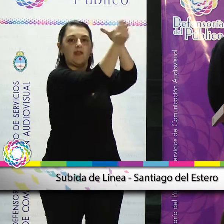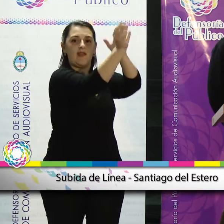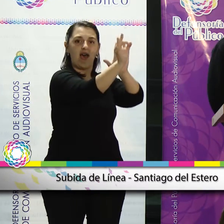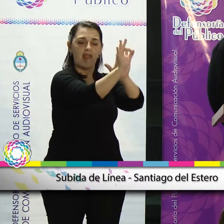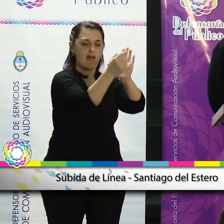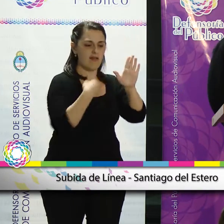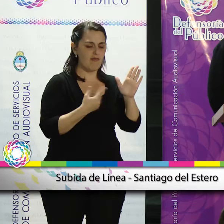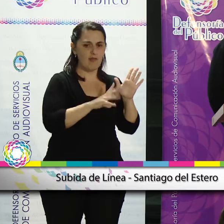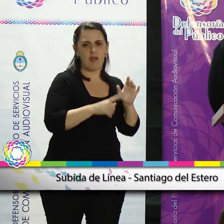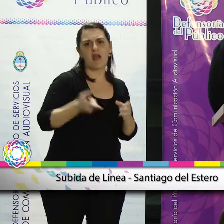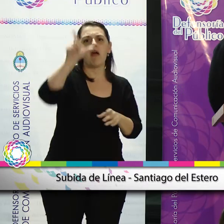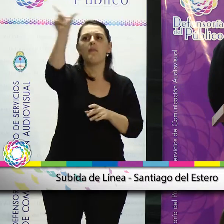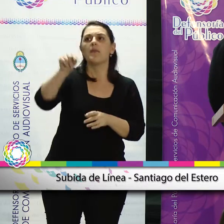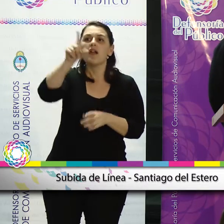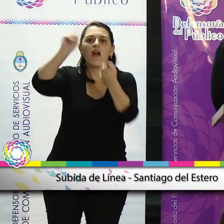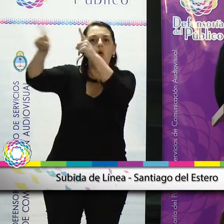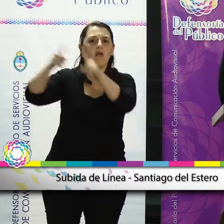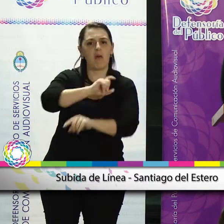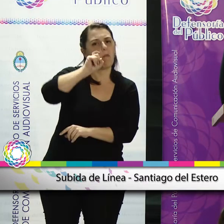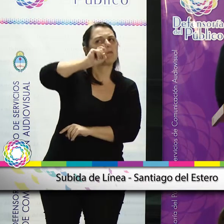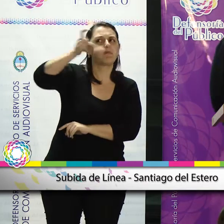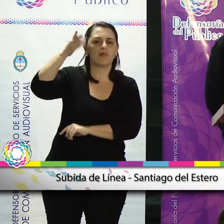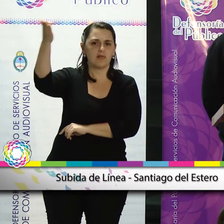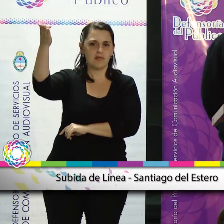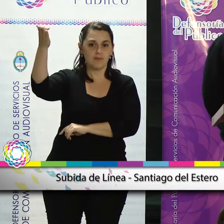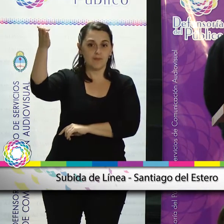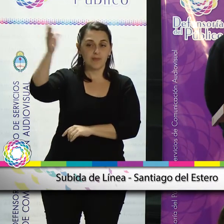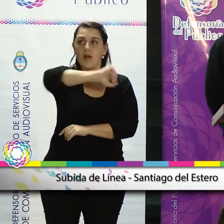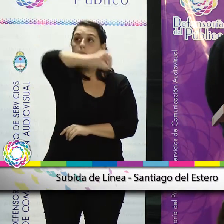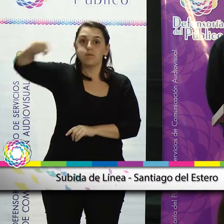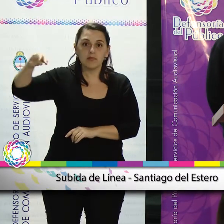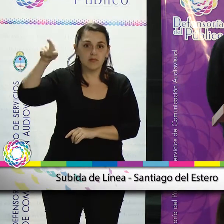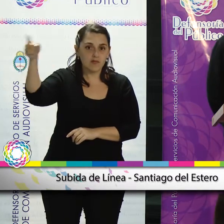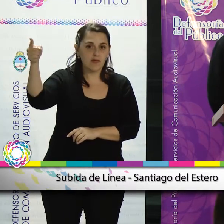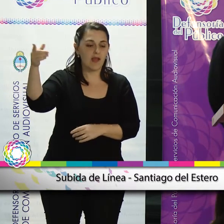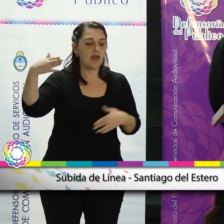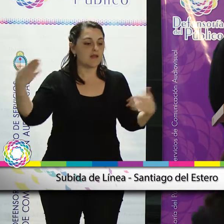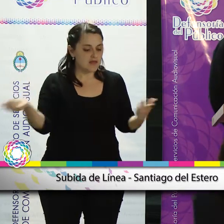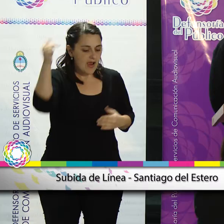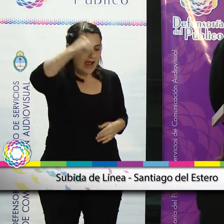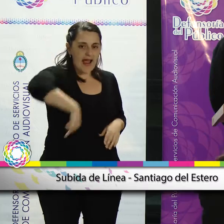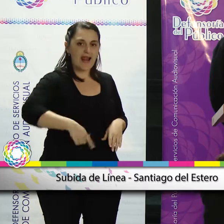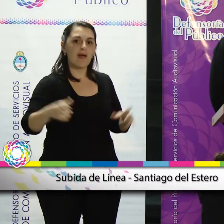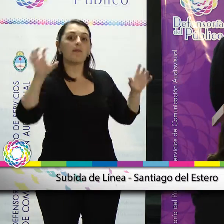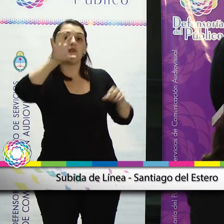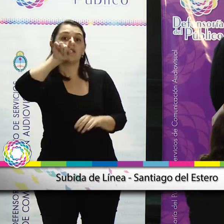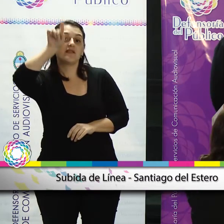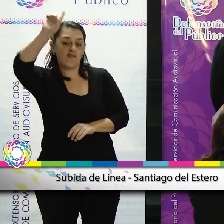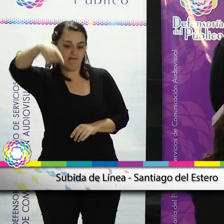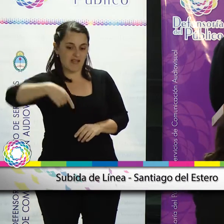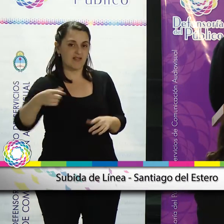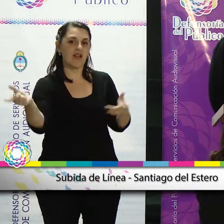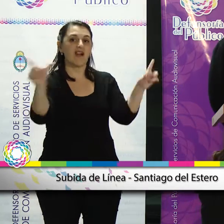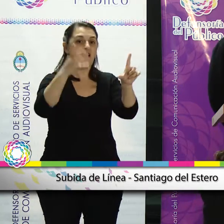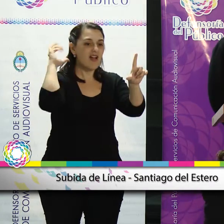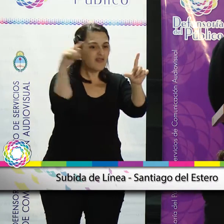en los ventanales internacionales como medio digital que viene de una provincia en la